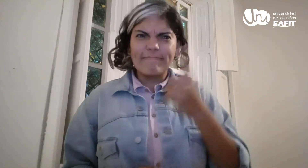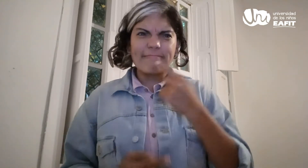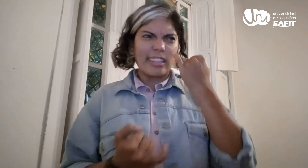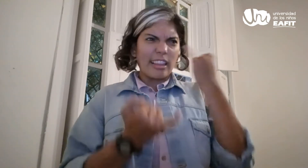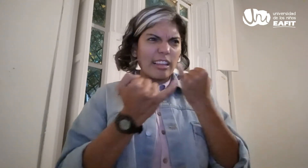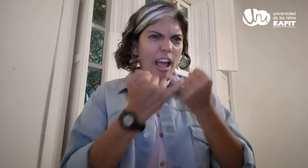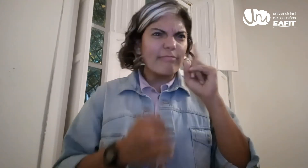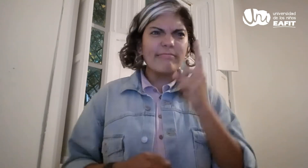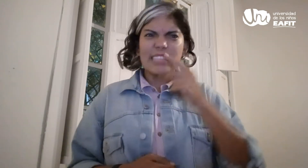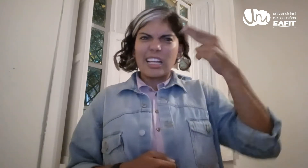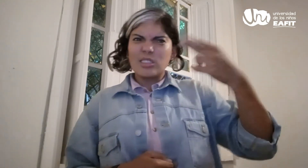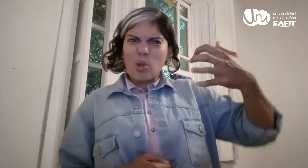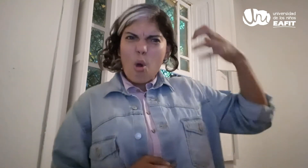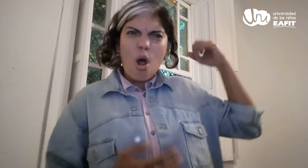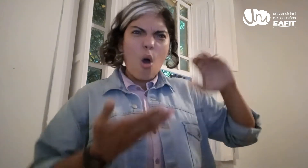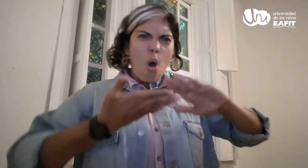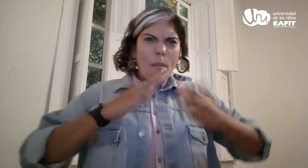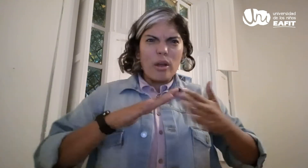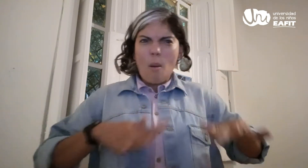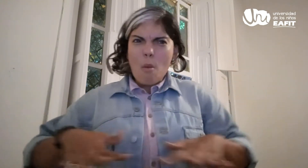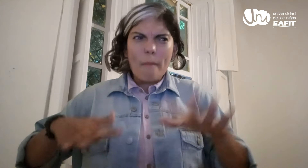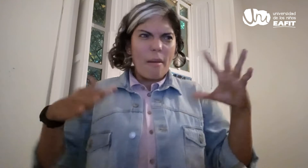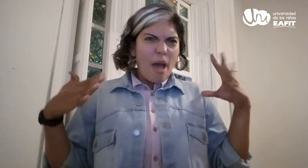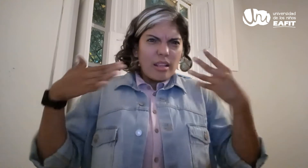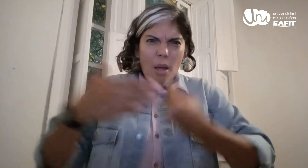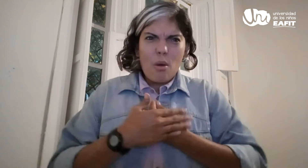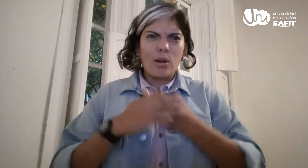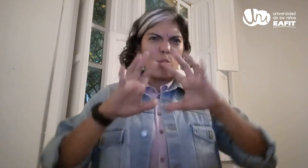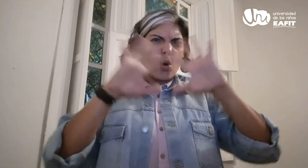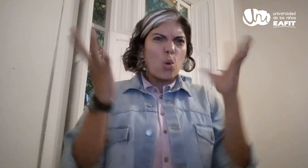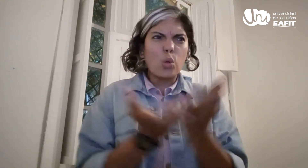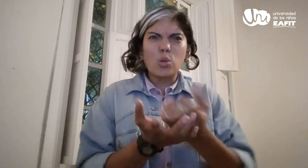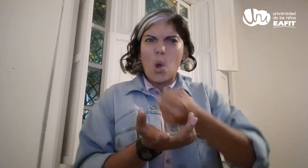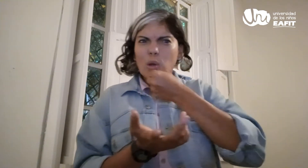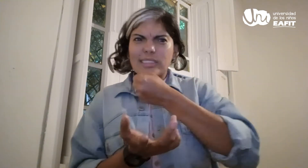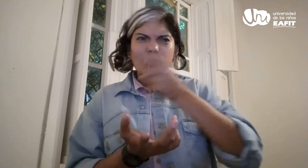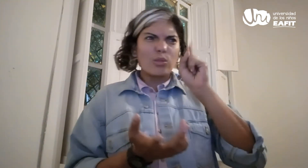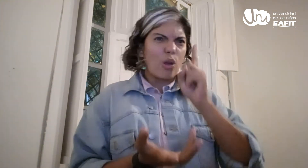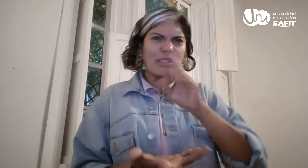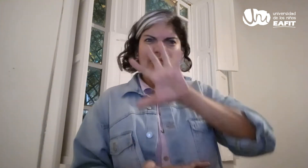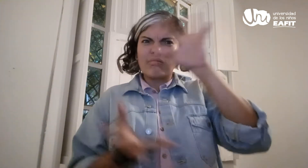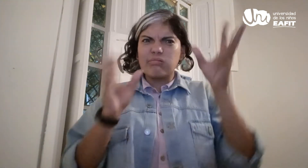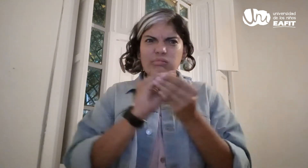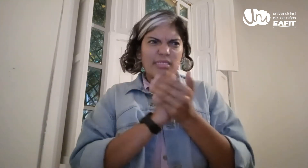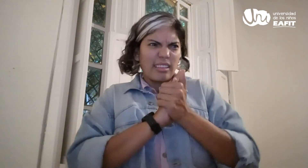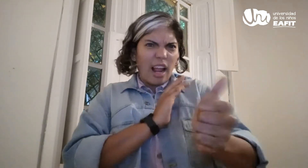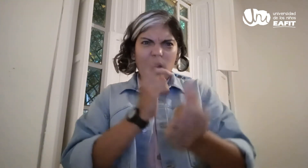comunidad sorda, comprende sus movilizaciones, el patrimonio que es su lengua, se informa constantemente acerca de lo